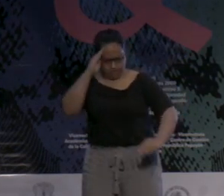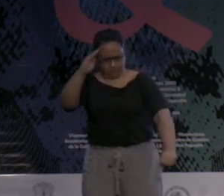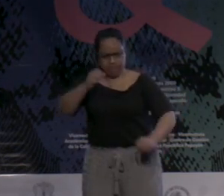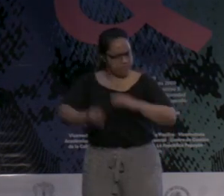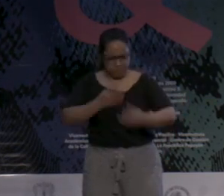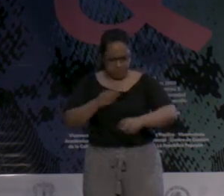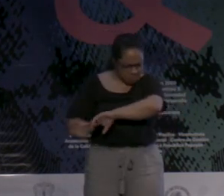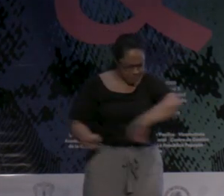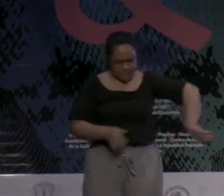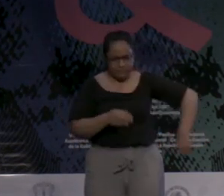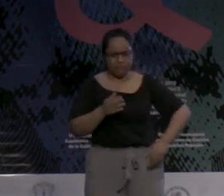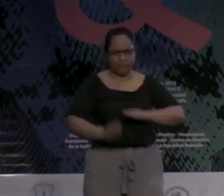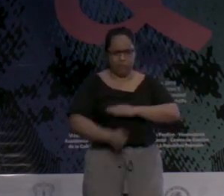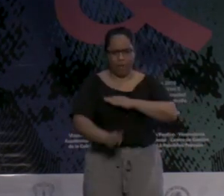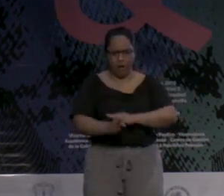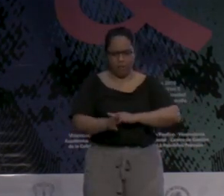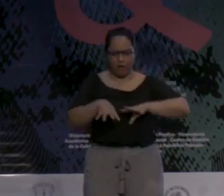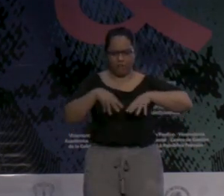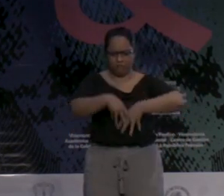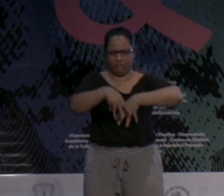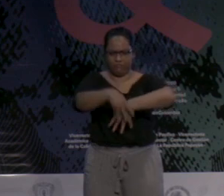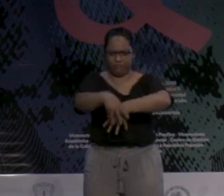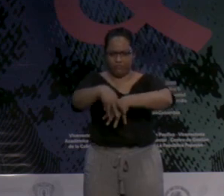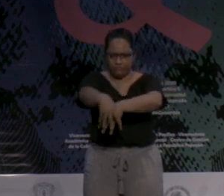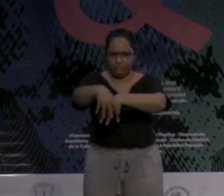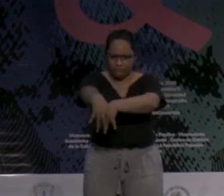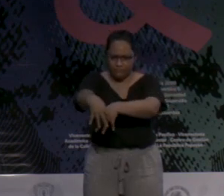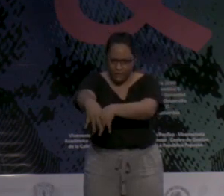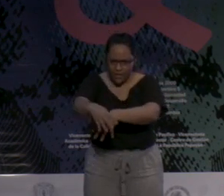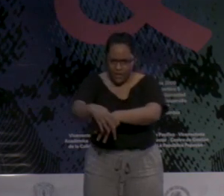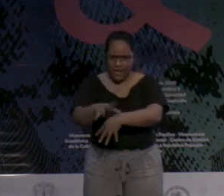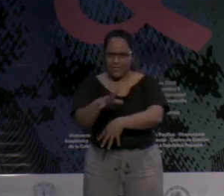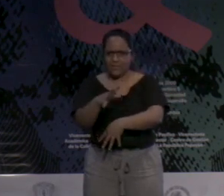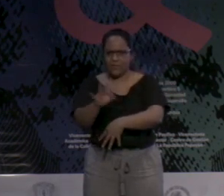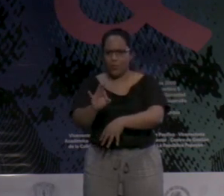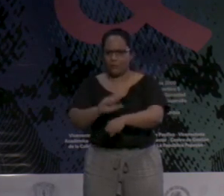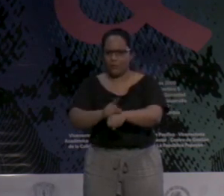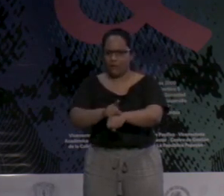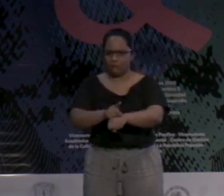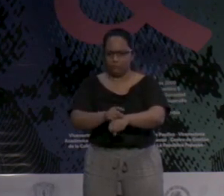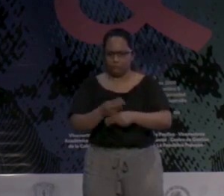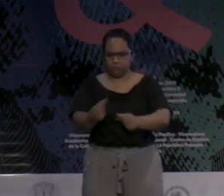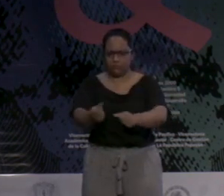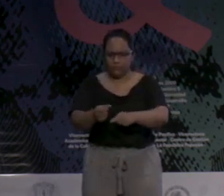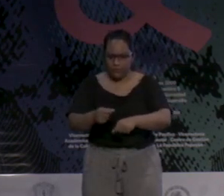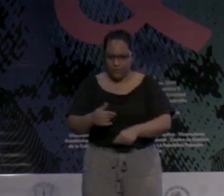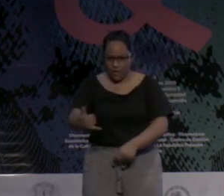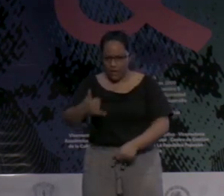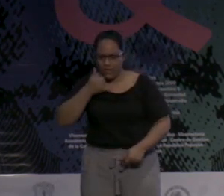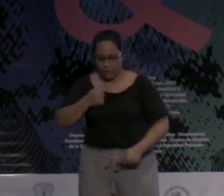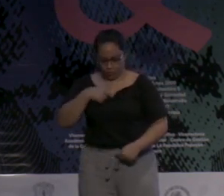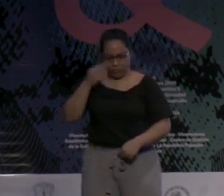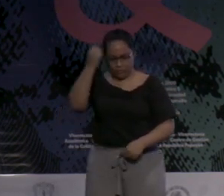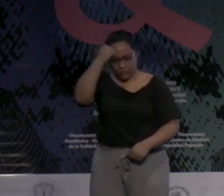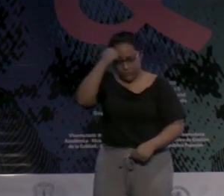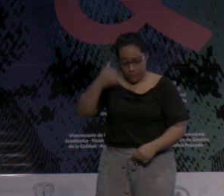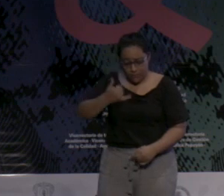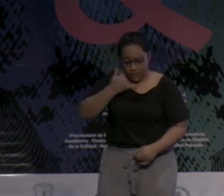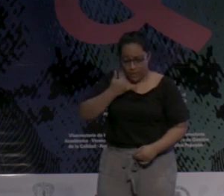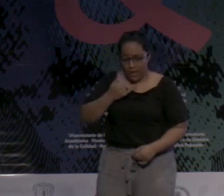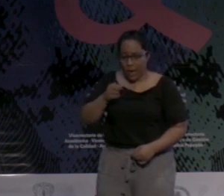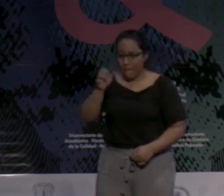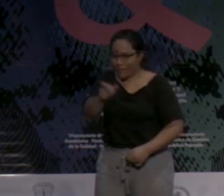Y le podemos decir esto: mira, un día hubo un operativo policial y en medio de la tensión, Fernando sufrió un infarto y